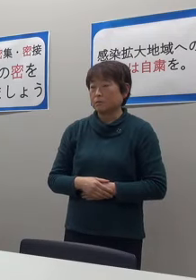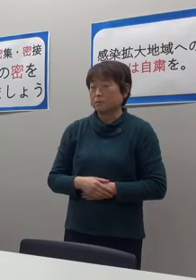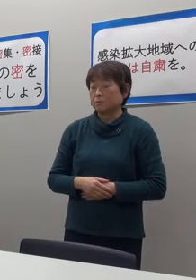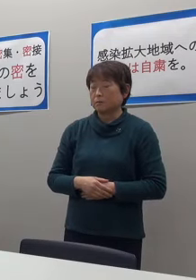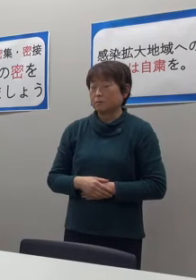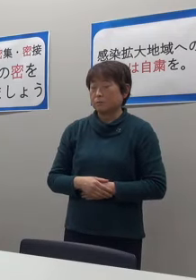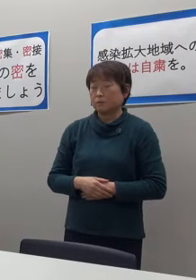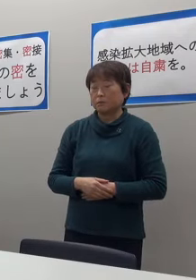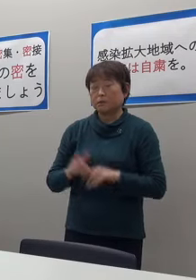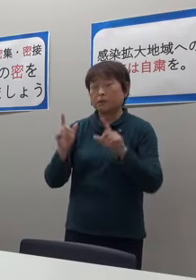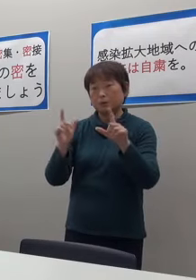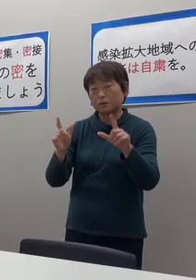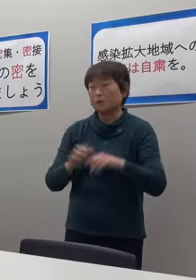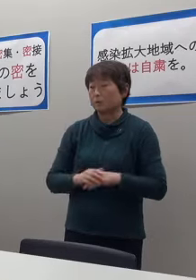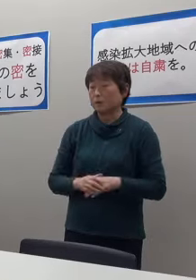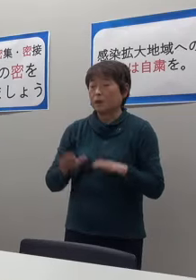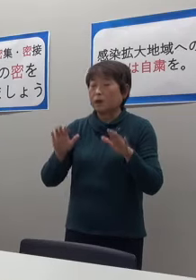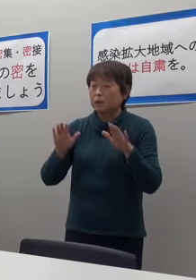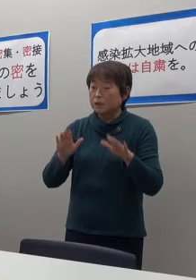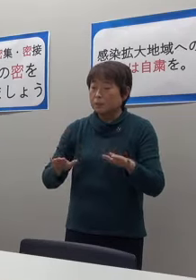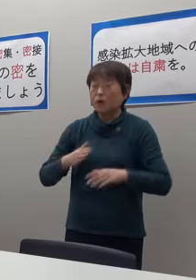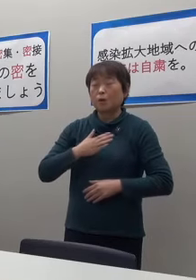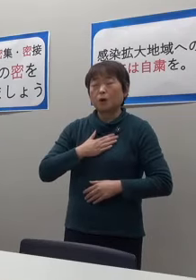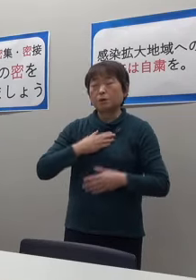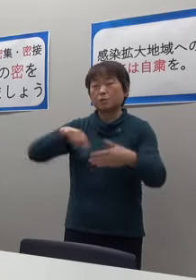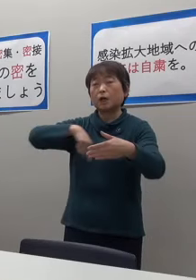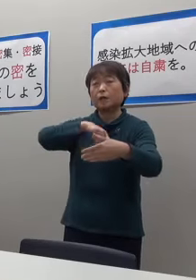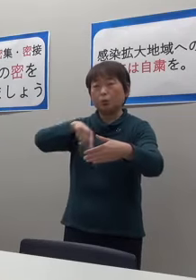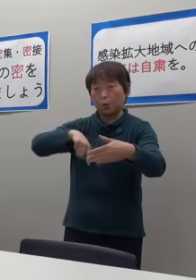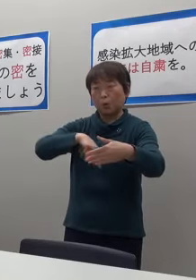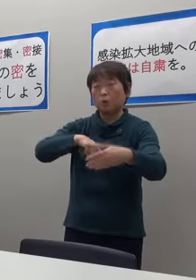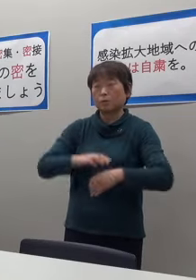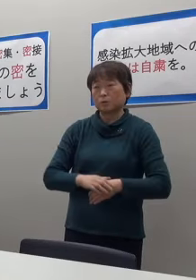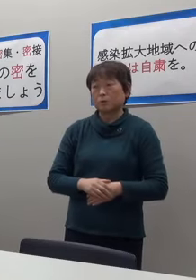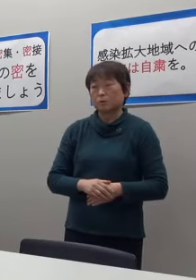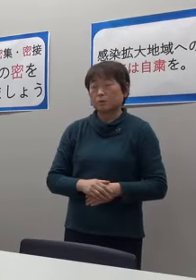はい、ただの今知り得る情報っていうことで言いますと、特に